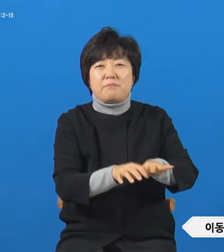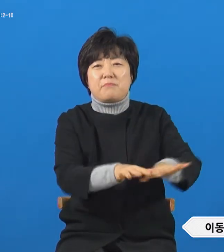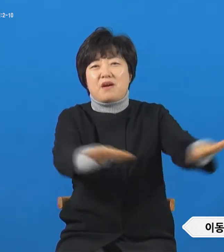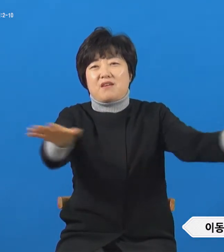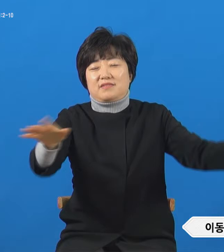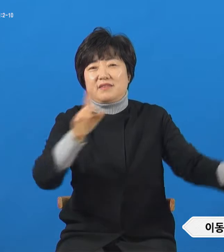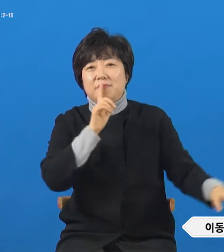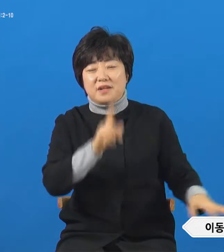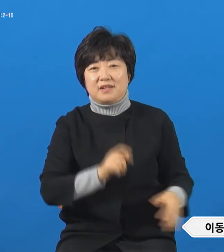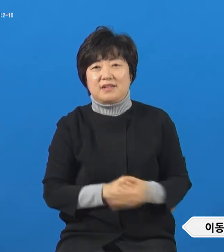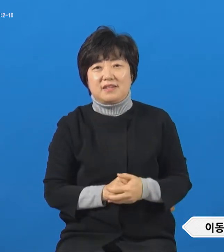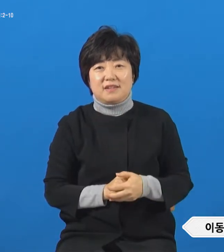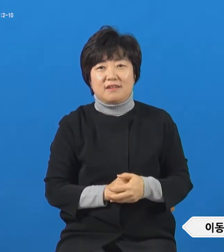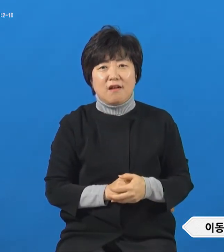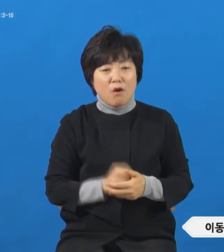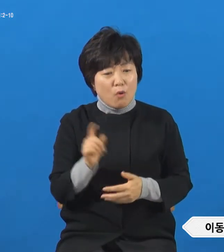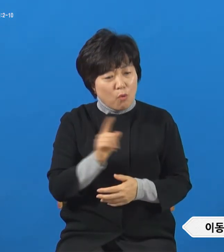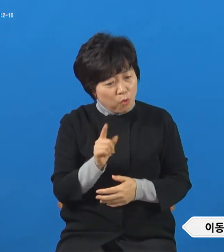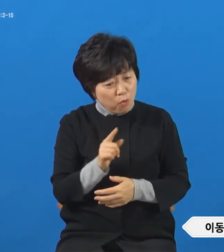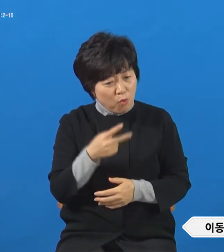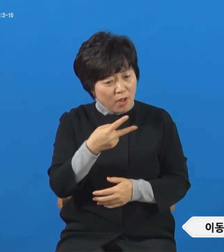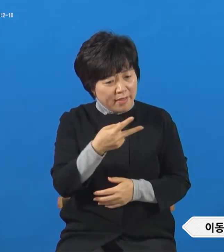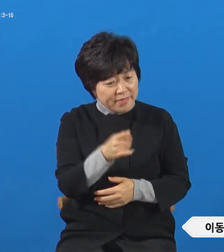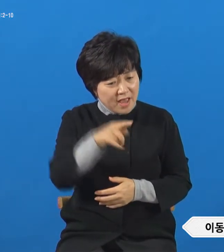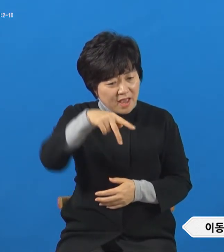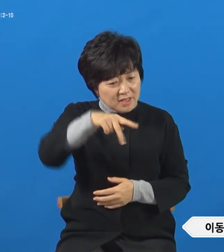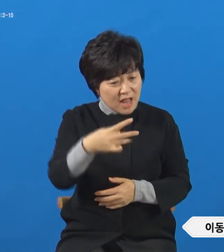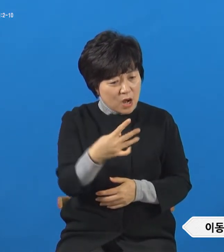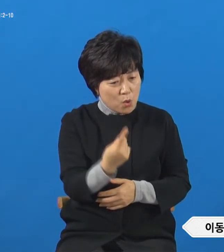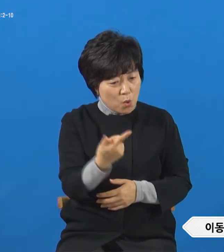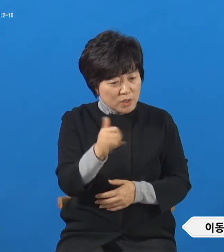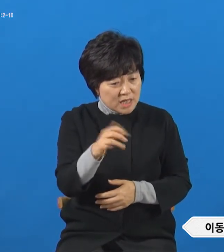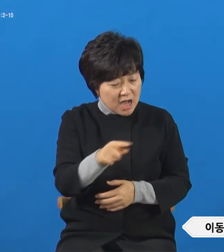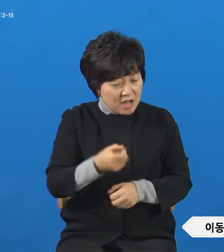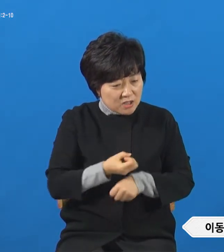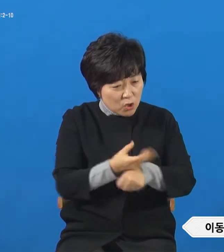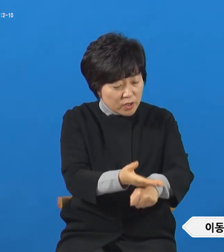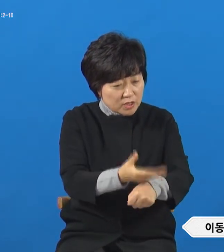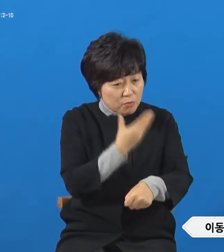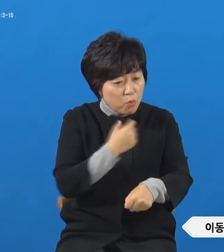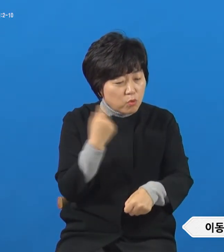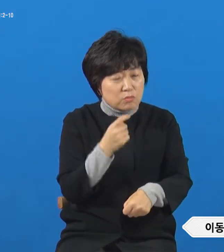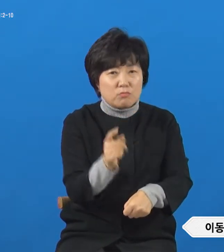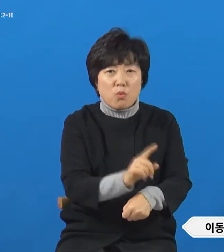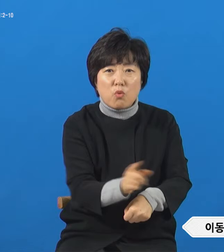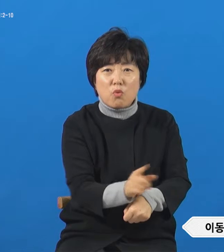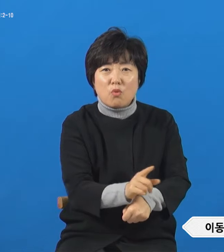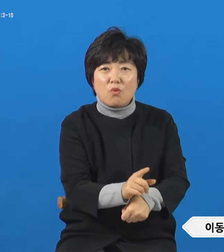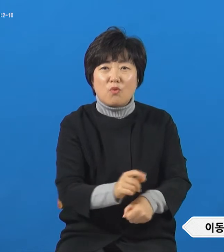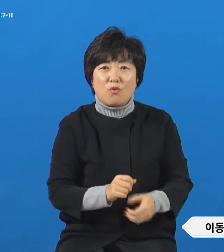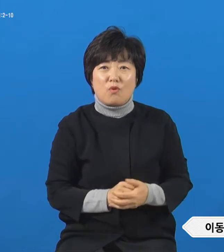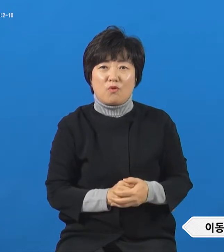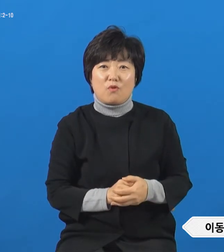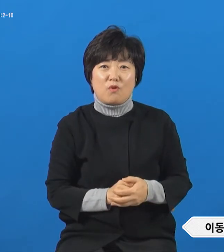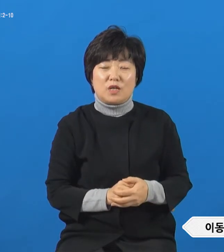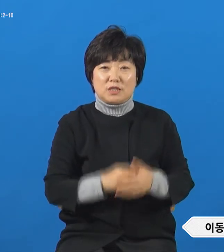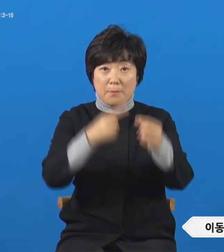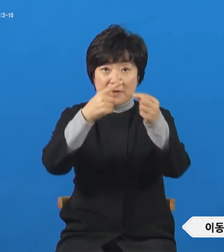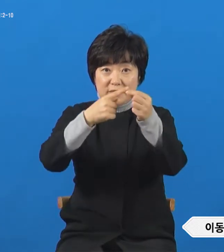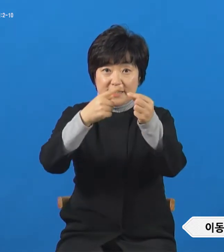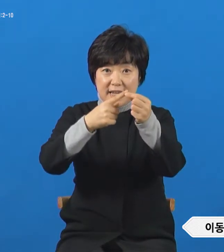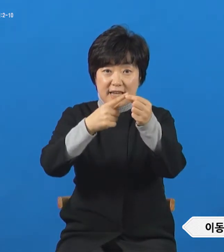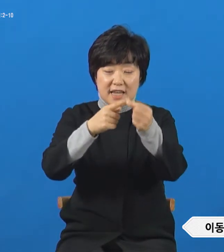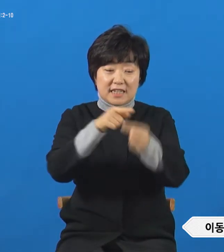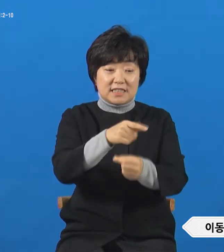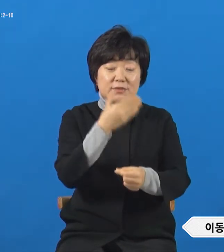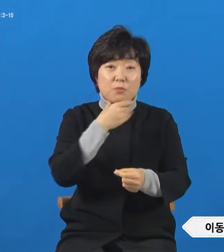성경은 기록합니다. 도대체 데살로니가에 전해진 복음, 어떤 복음이었을까요? 첫째로